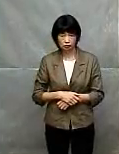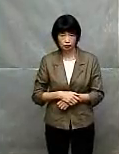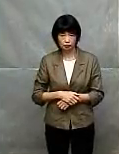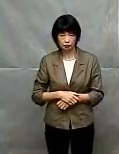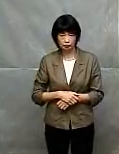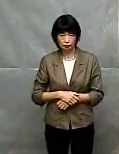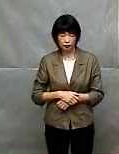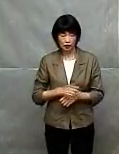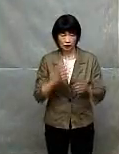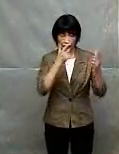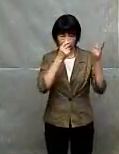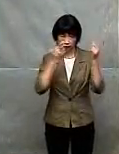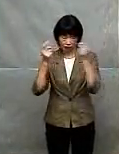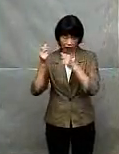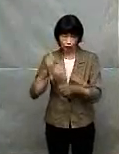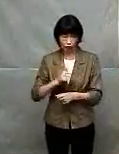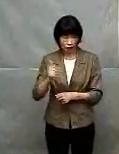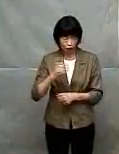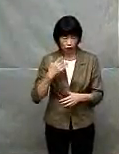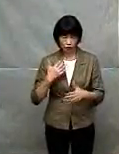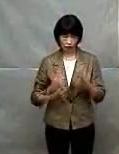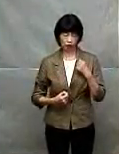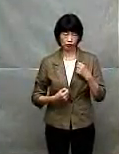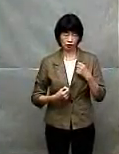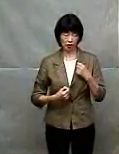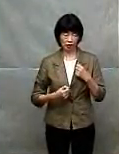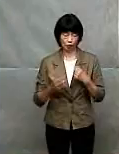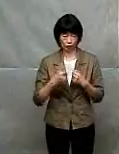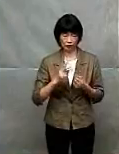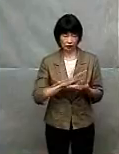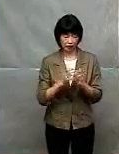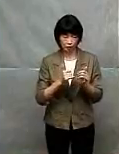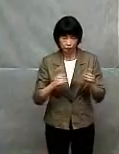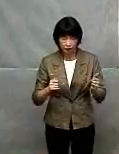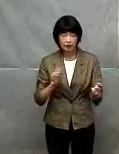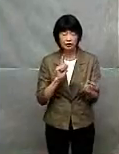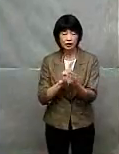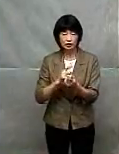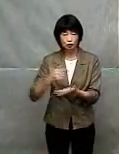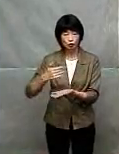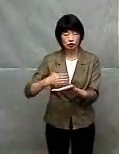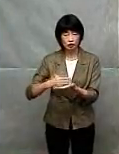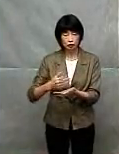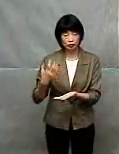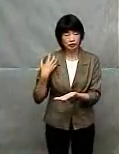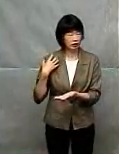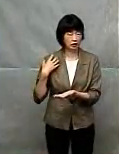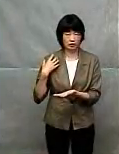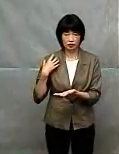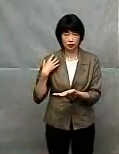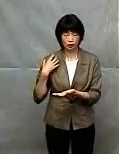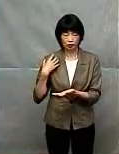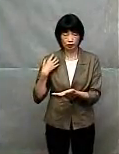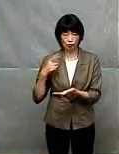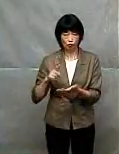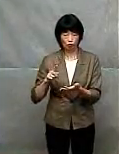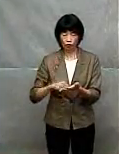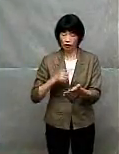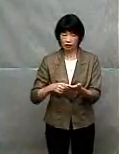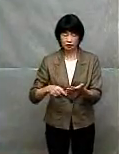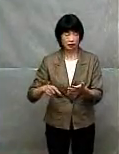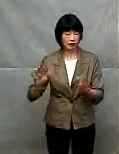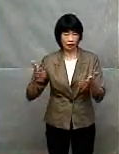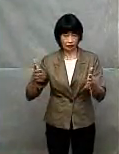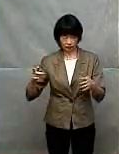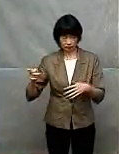に通うこの学生ですとか、あるいはその県民の皆さんに対するこの説明責任も果たされないということは、これは